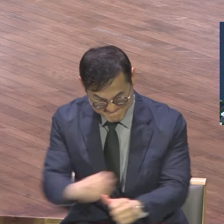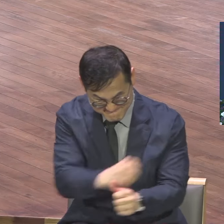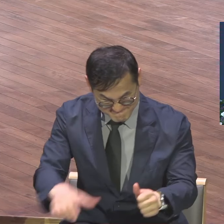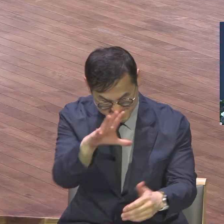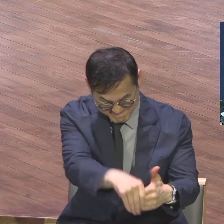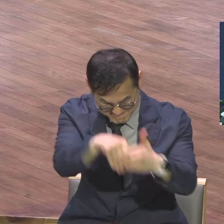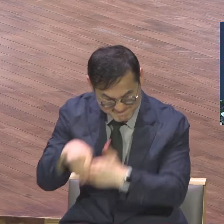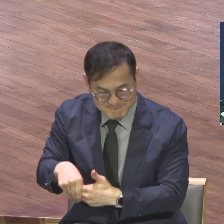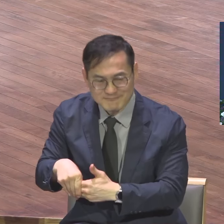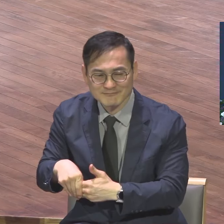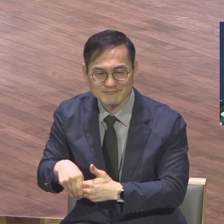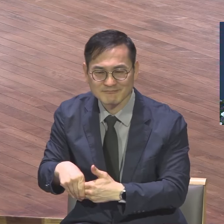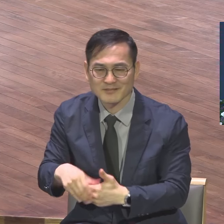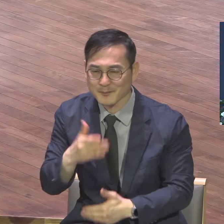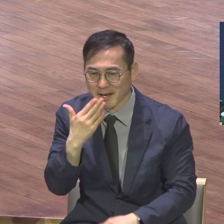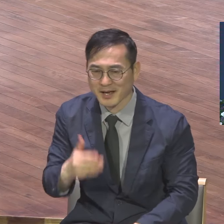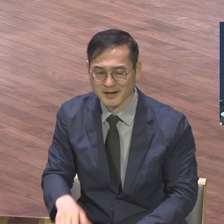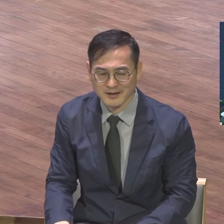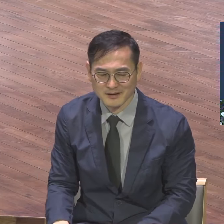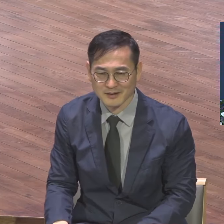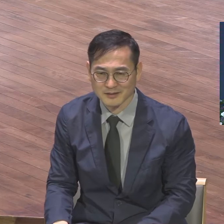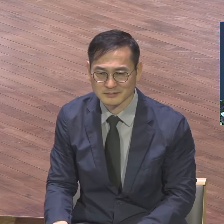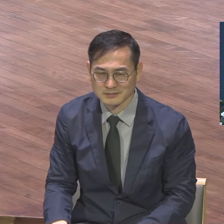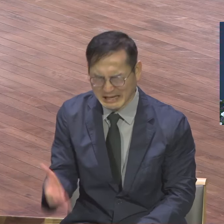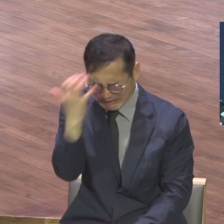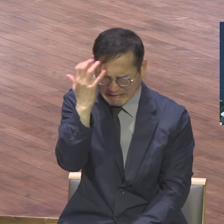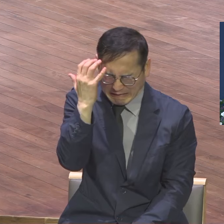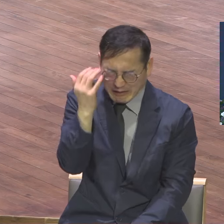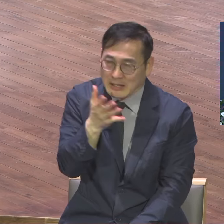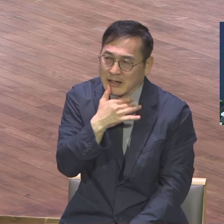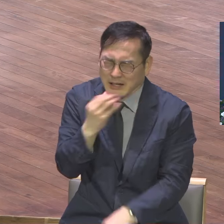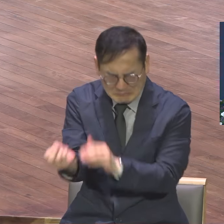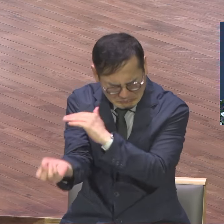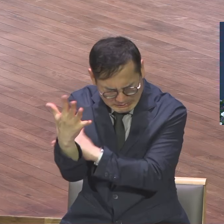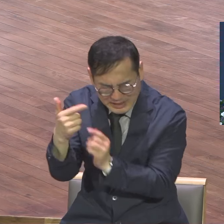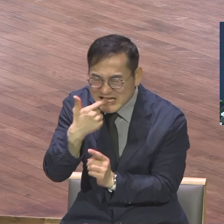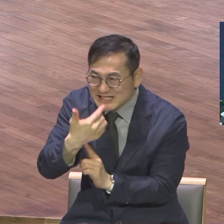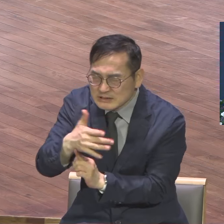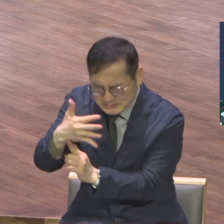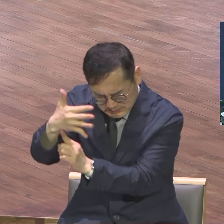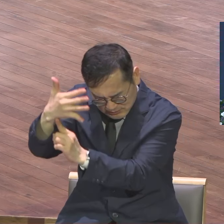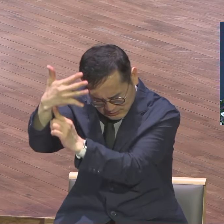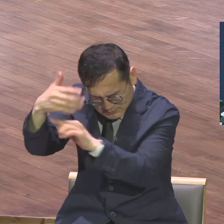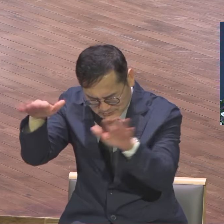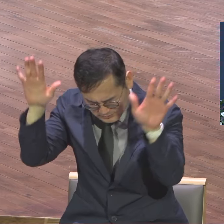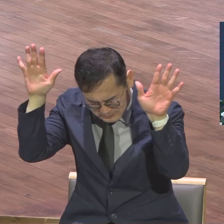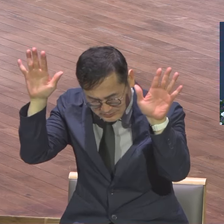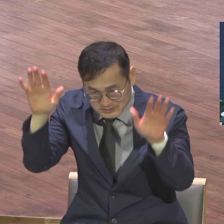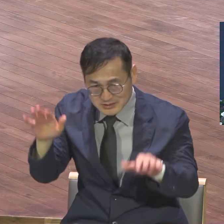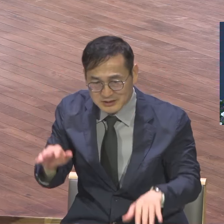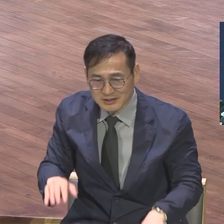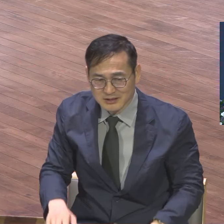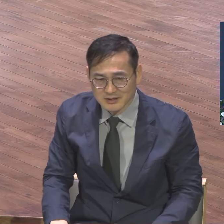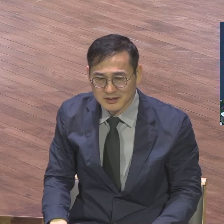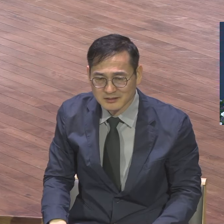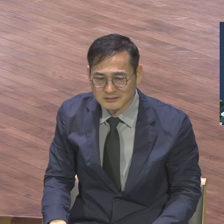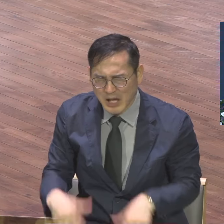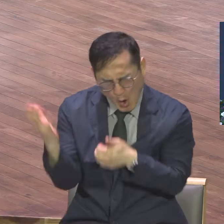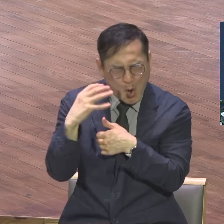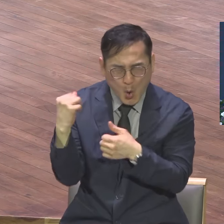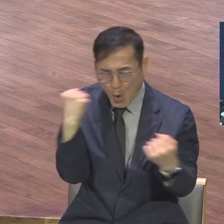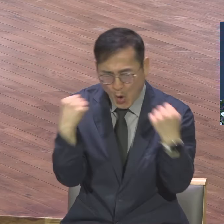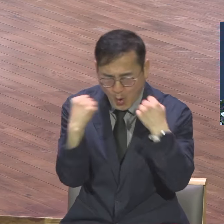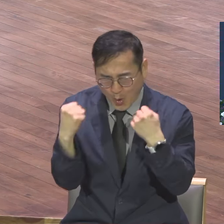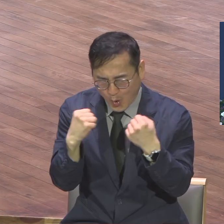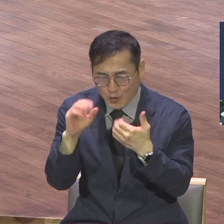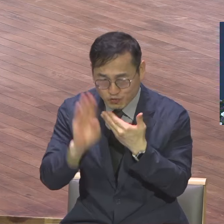펴가지고 정신 차리게 해서 주여 손 들고 옵니다. 이렇게 만들면 억울하잖아요. 그렇게 터지고